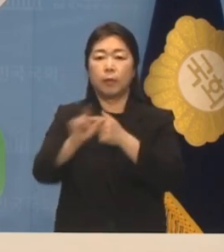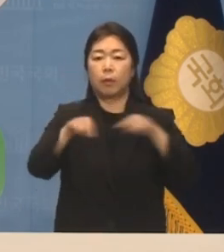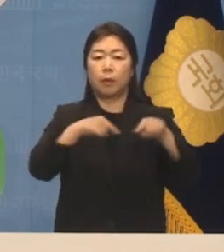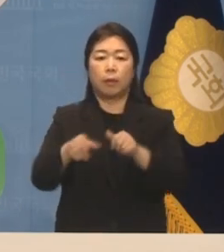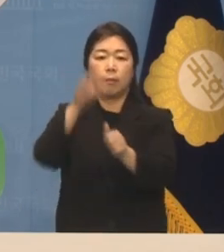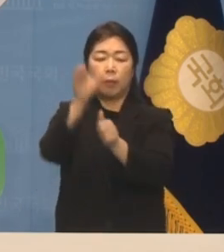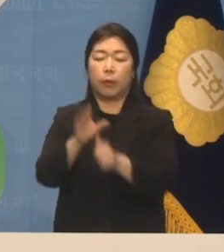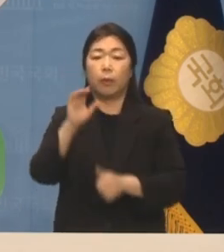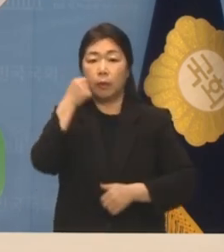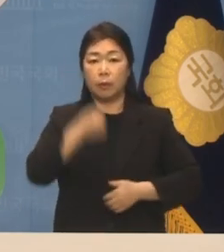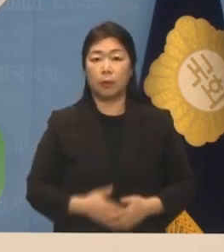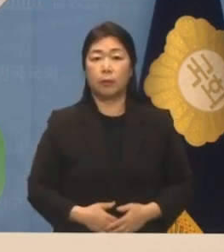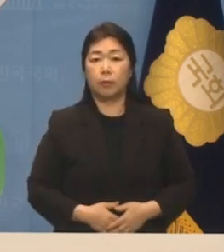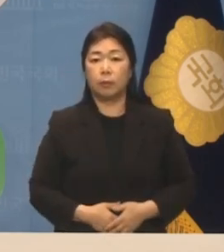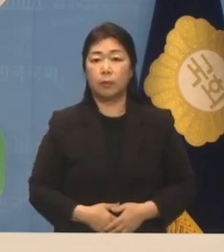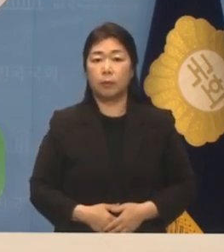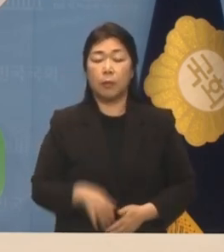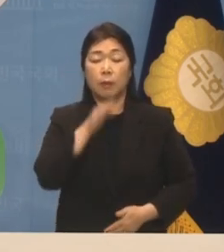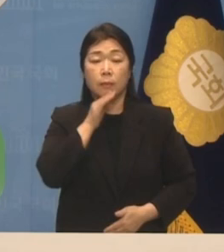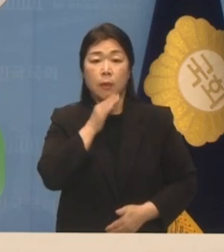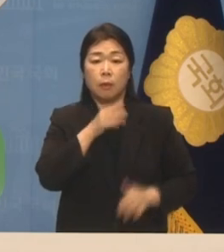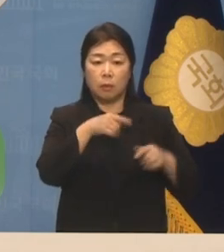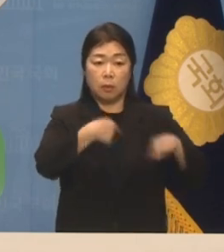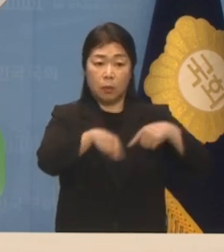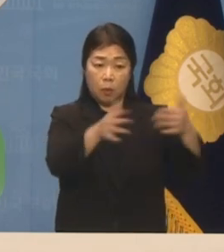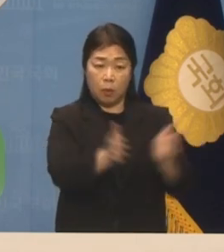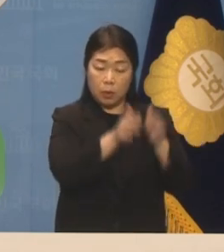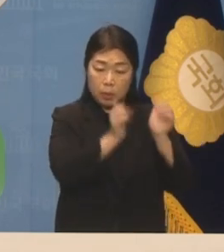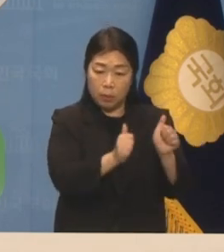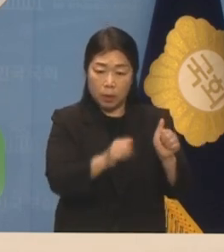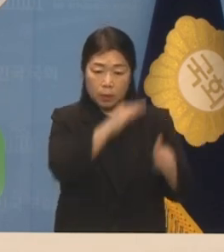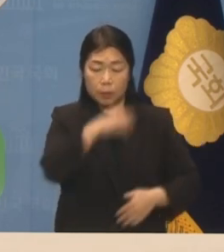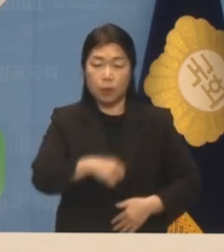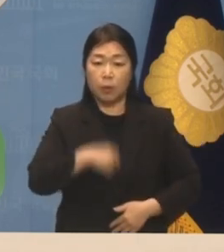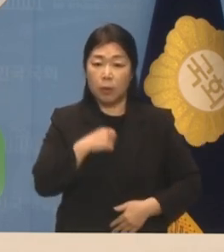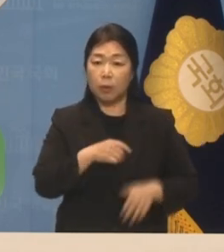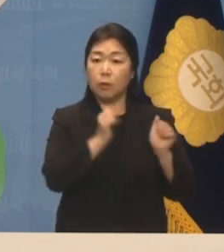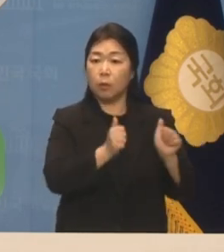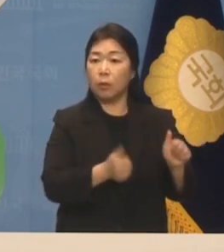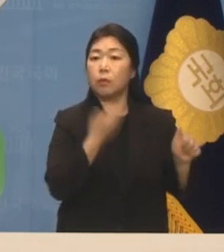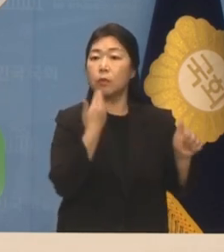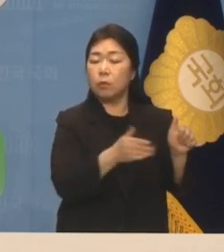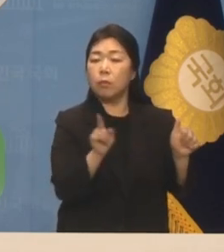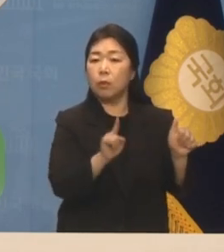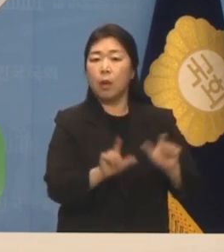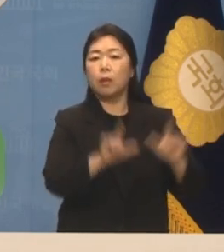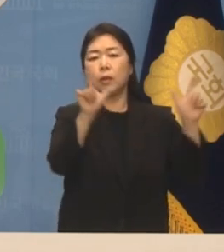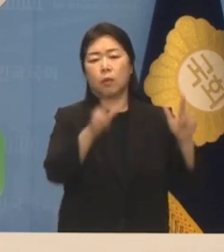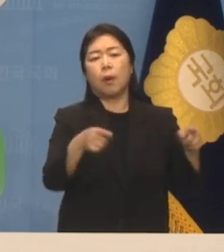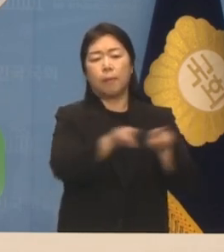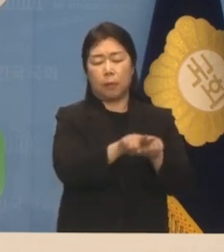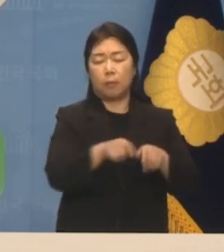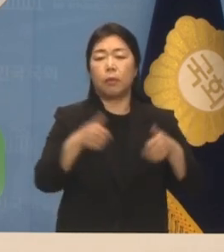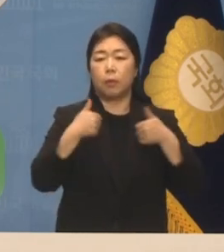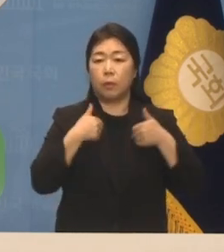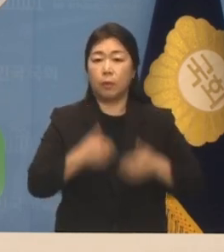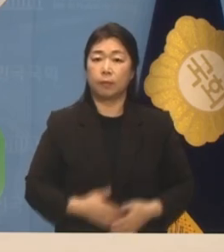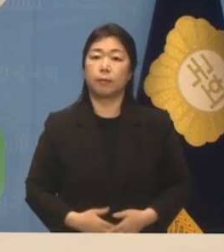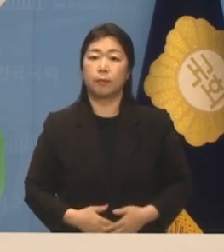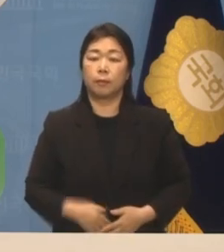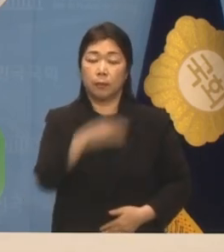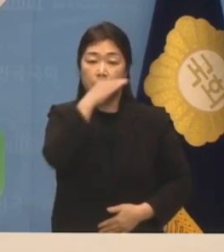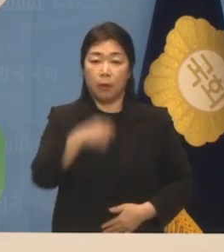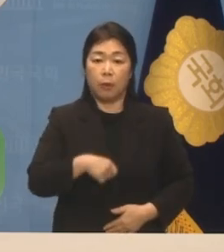때문입니다. 진정한 정권 심판, 정의로운 정권 심판은 기후시민과 함께해야만 합니다. 정의로운